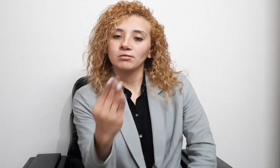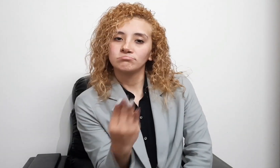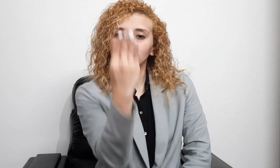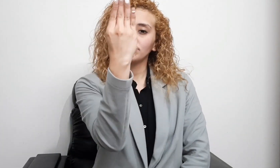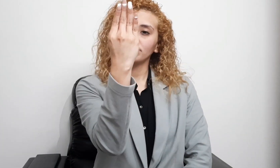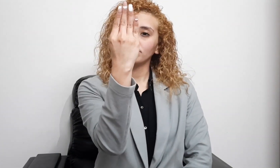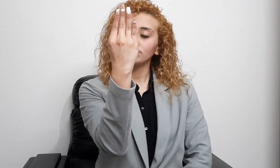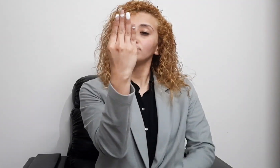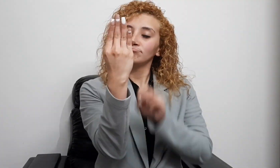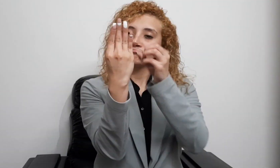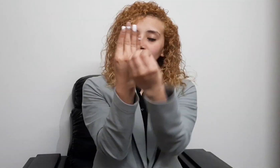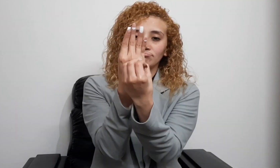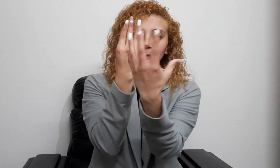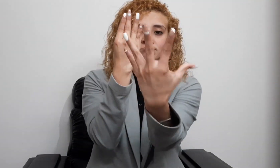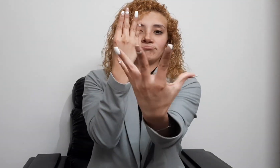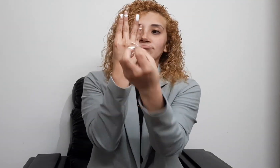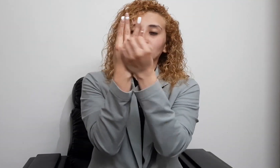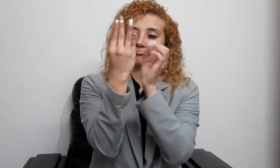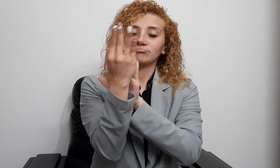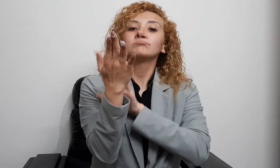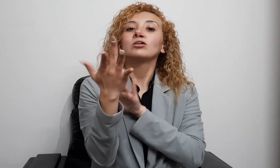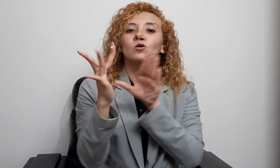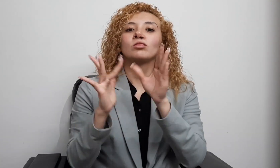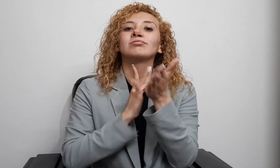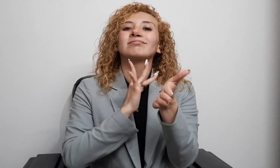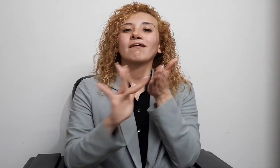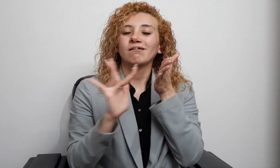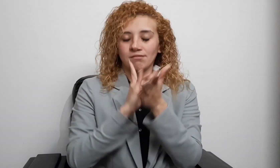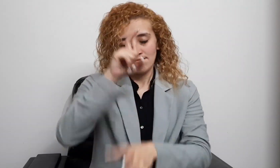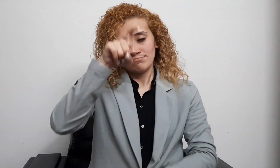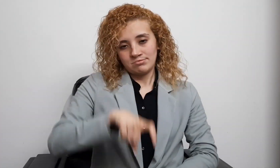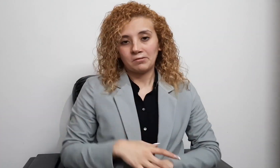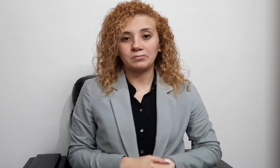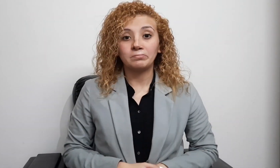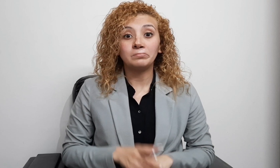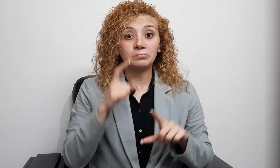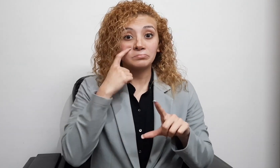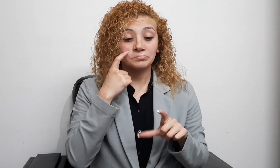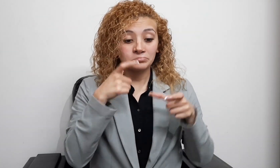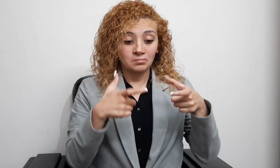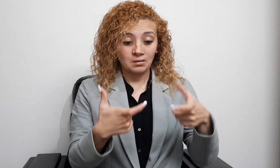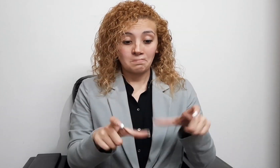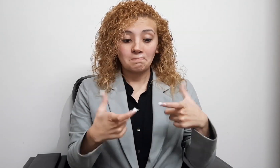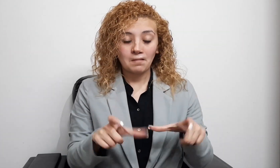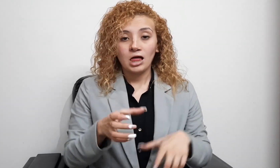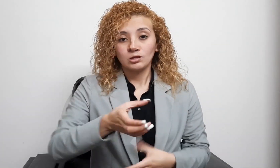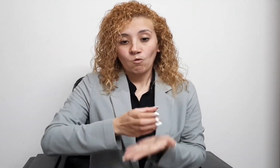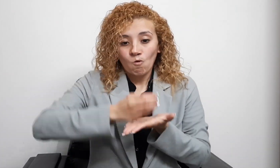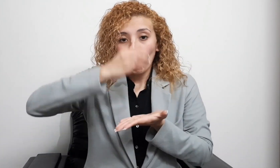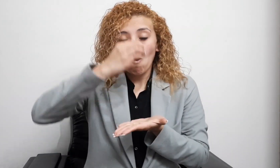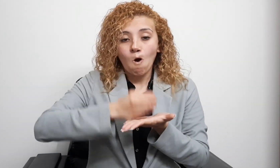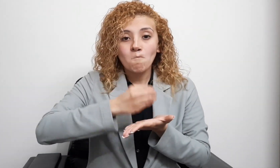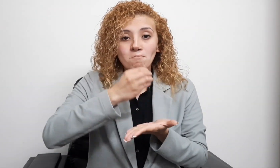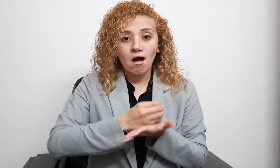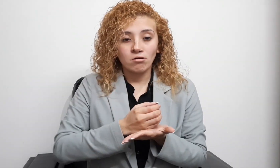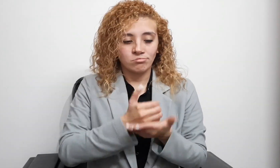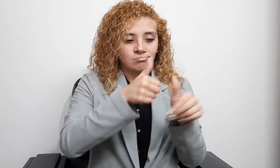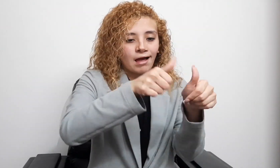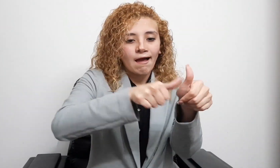herramientas tecnológicas de tal modo que los clientes eviten el contacto. Servir en platos o vasos individuales los productos o alimentos que sean